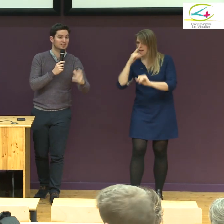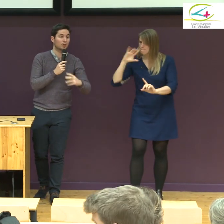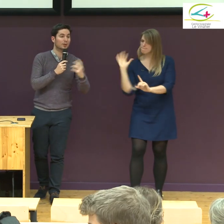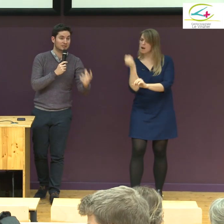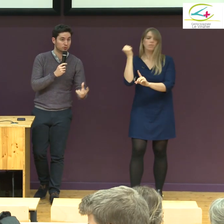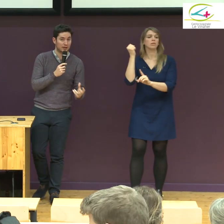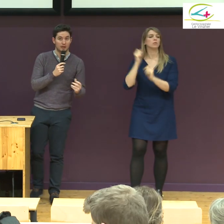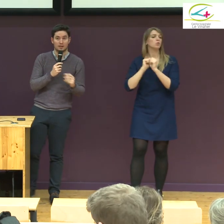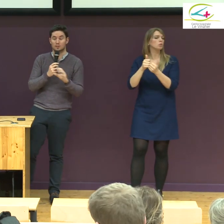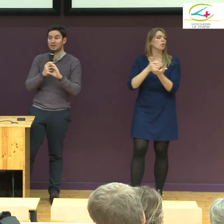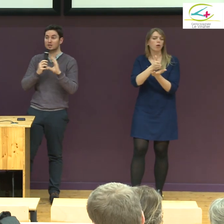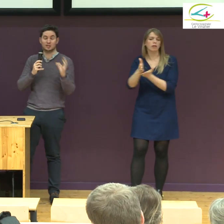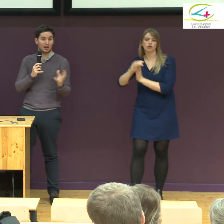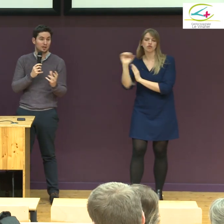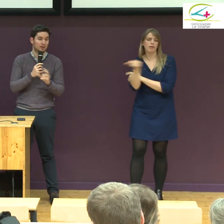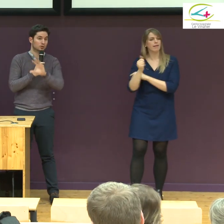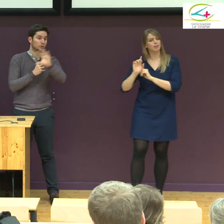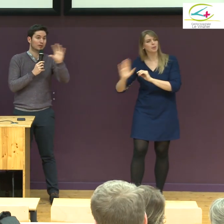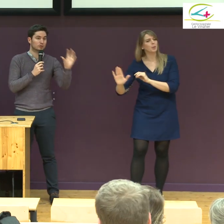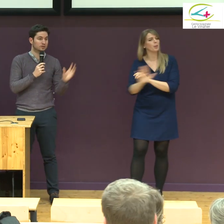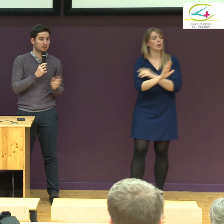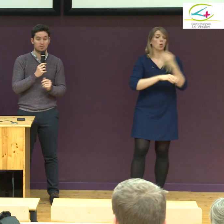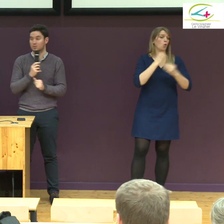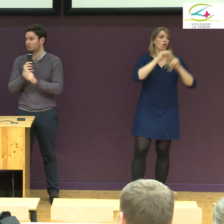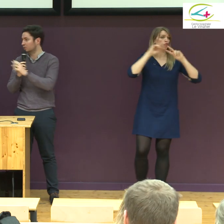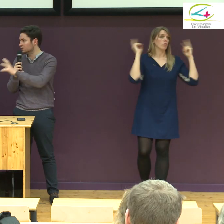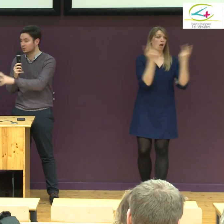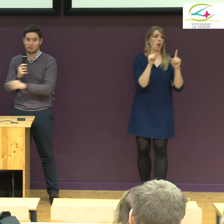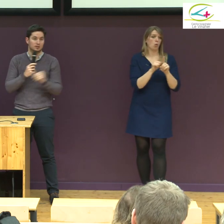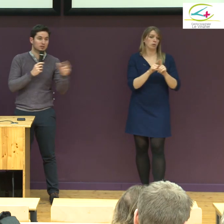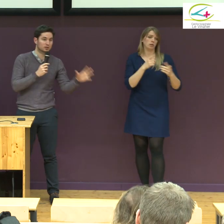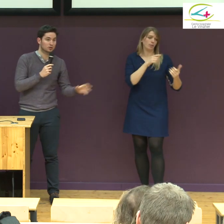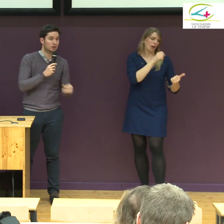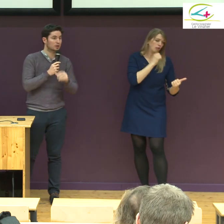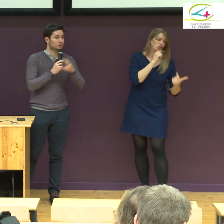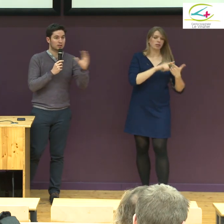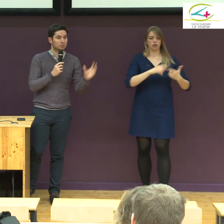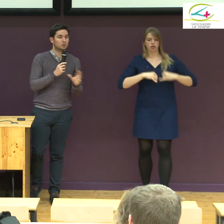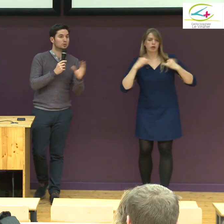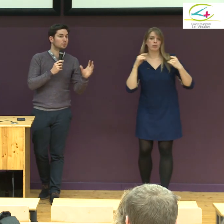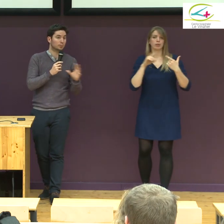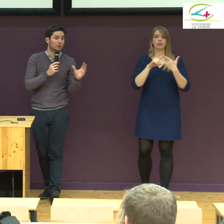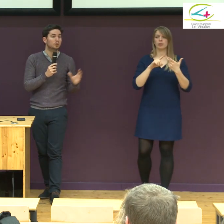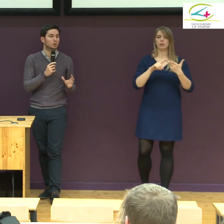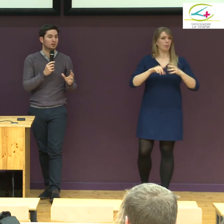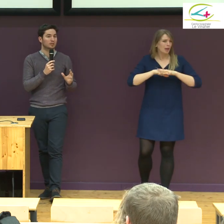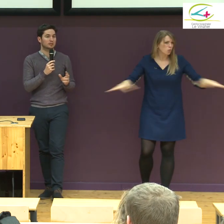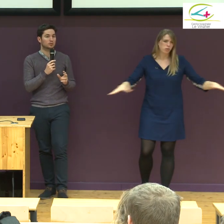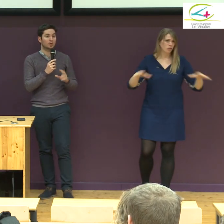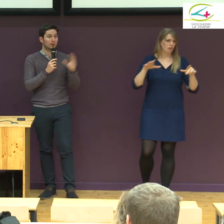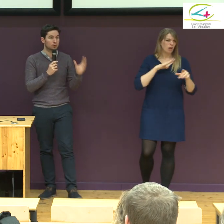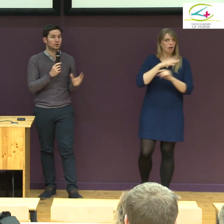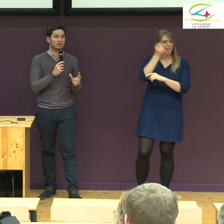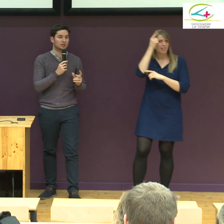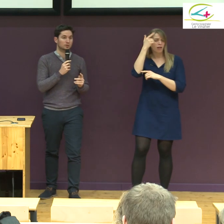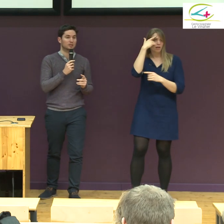des trajectoires particulières et de manière générale, pouvoir identifier chez les personnes âgées, chez les jeunes, chez partout il peut y avoir des idées